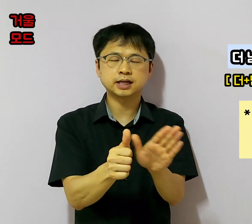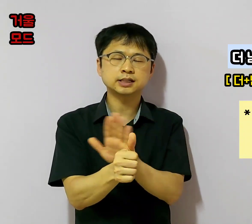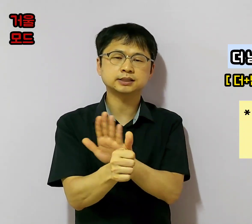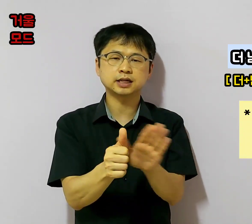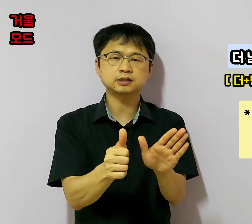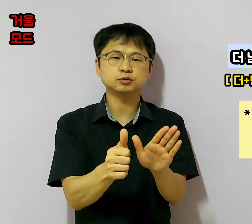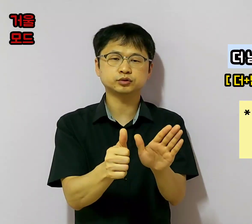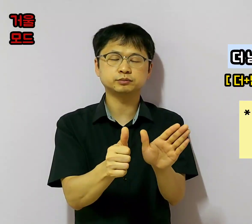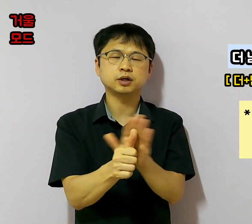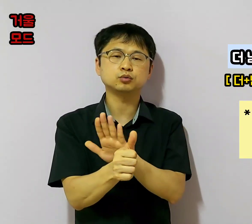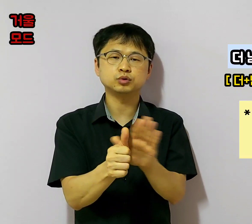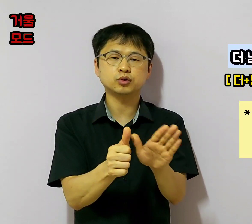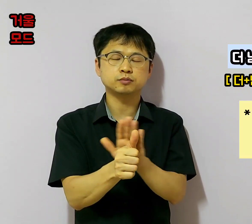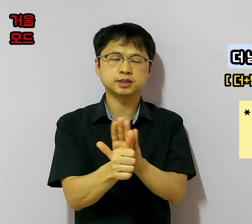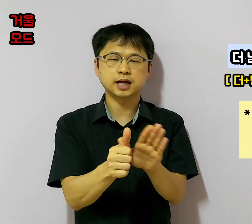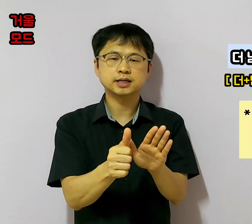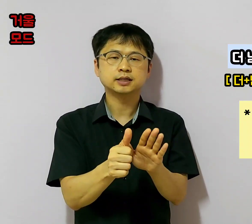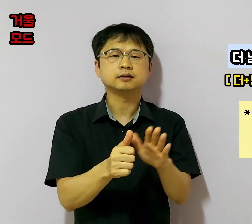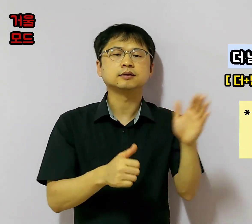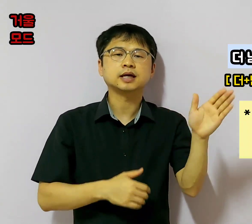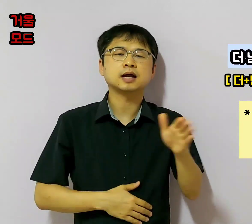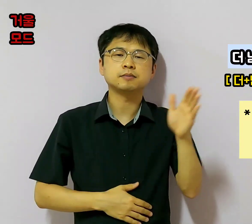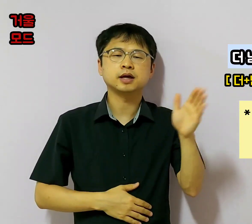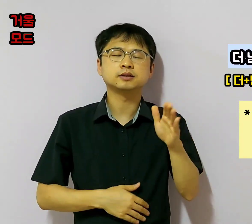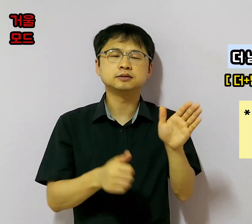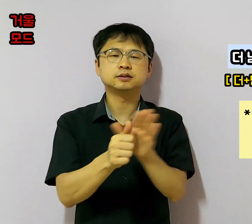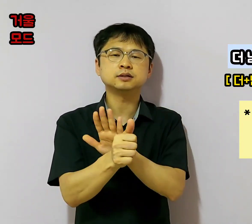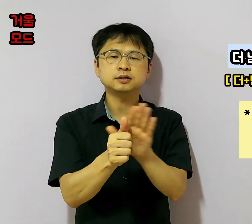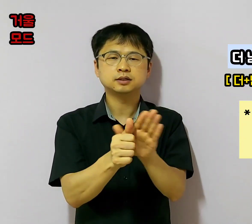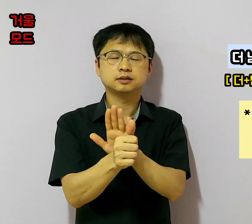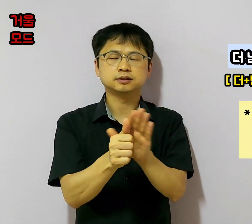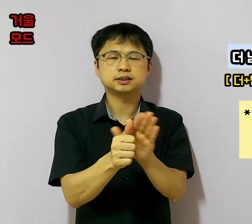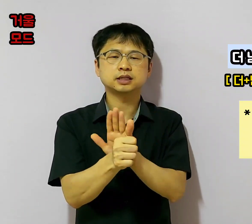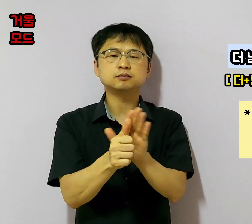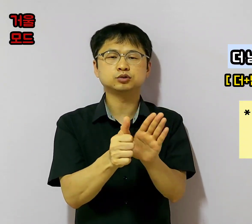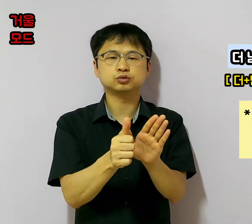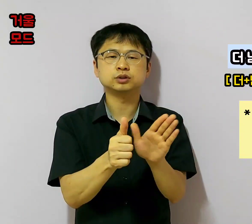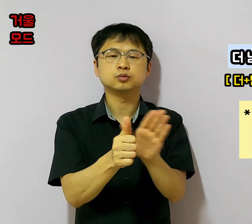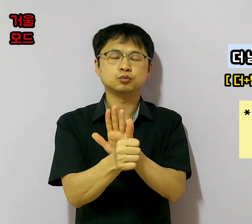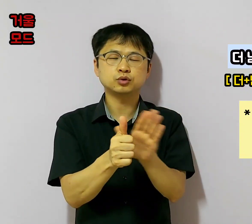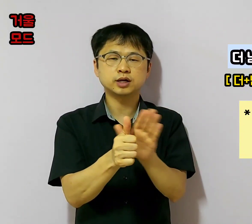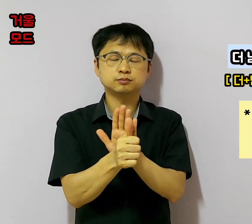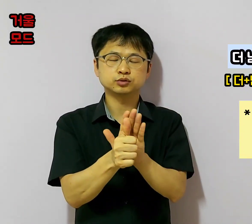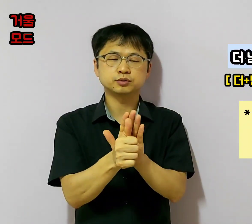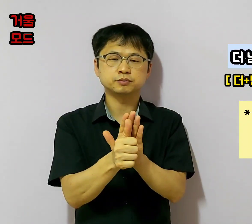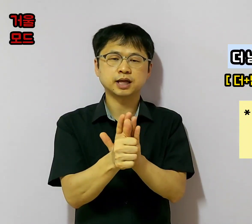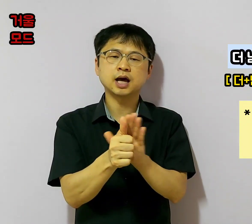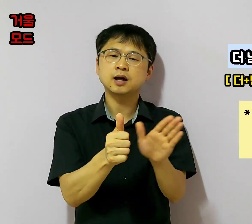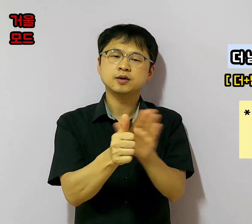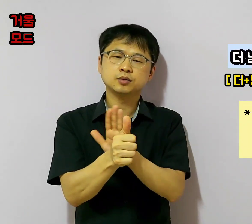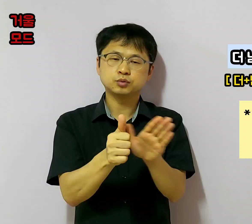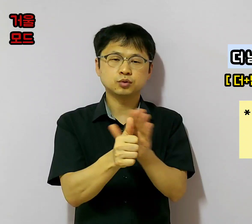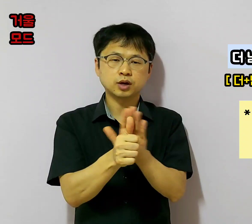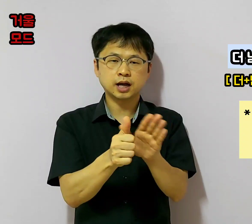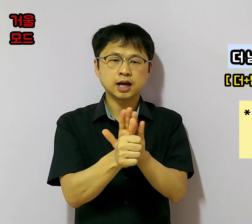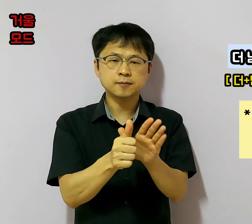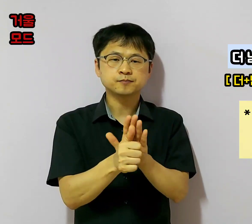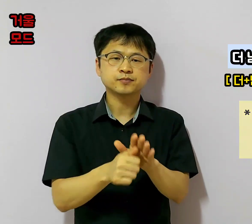살살 쓰다듬어 주시면 위로입니다. 어떤 사람의 등을 쓰다듬어주는 위로하는 모습입니다. 위로가